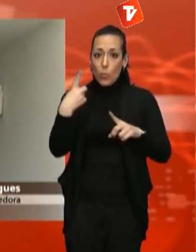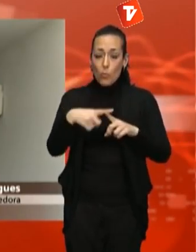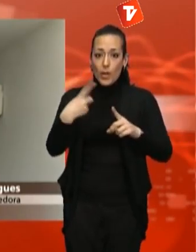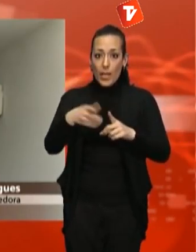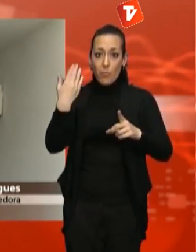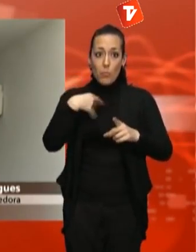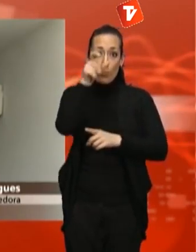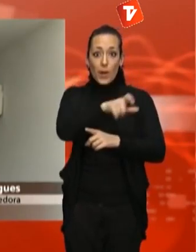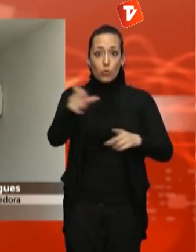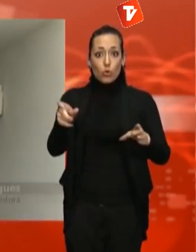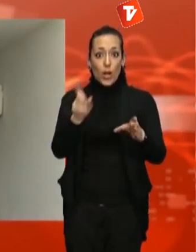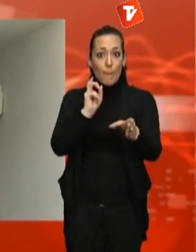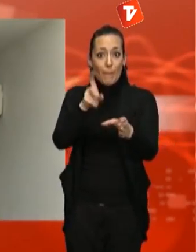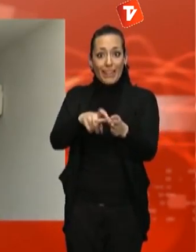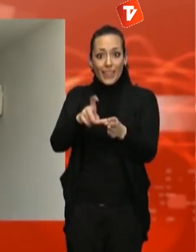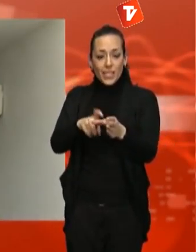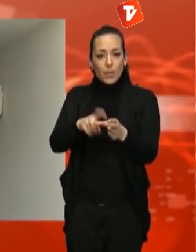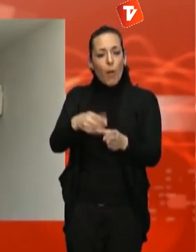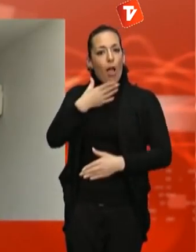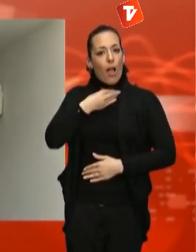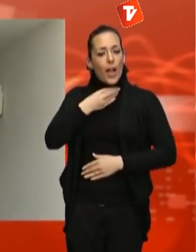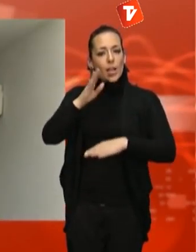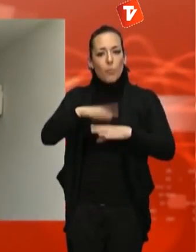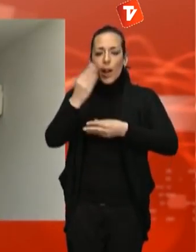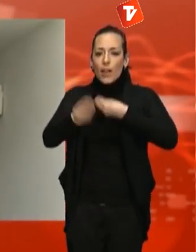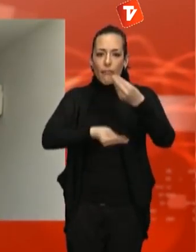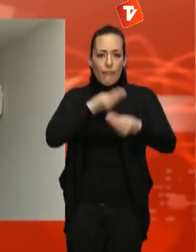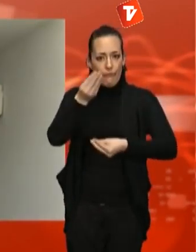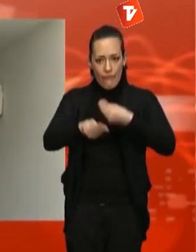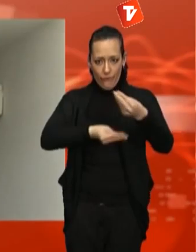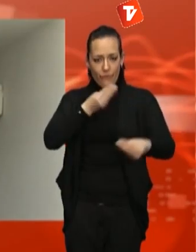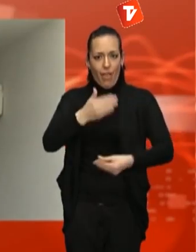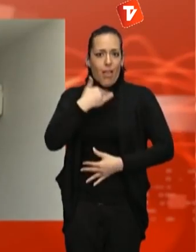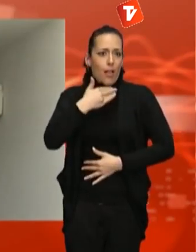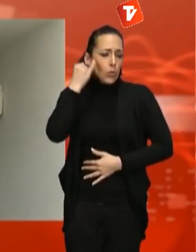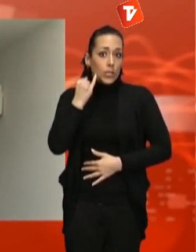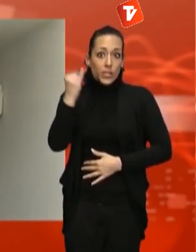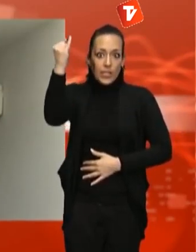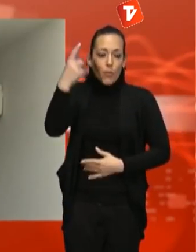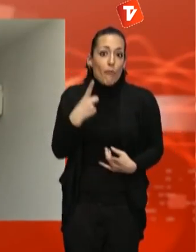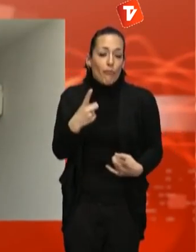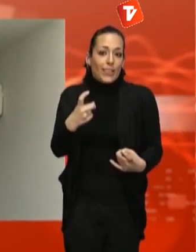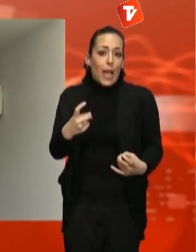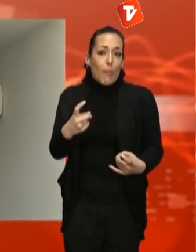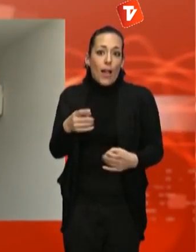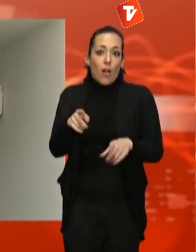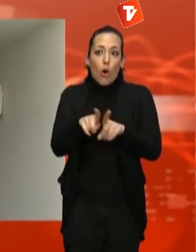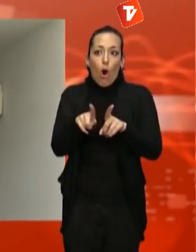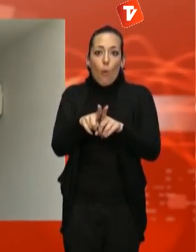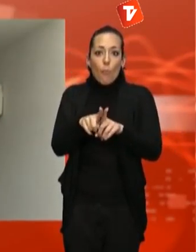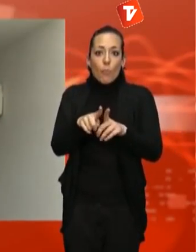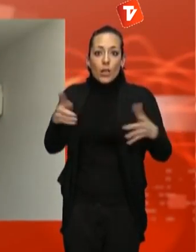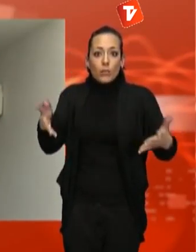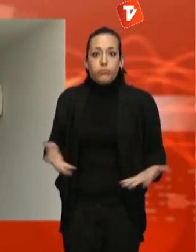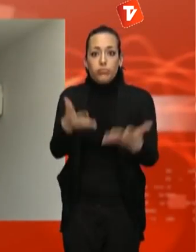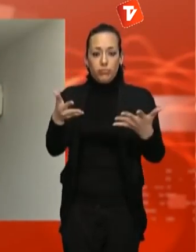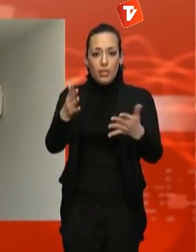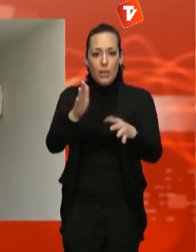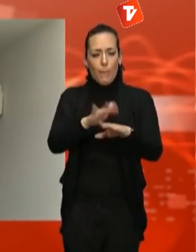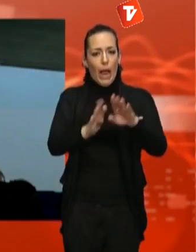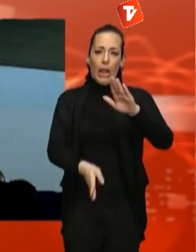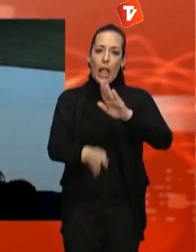fer alguna cosa que potser ens faltava l'empremta aquesta o el cop d'esquena per tirar endavant i jo